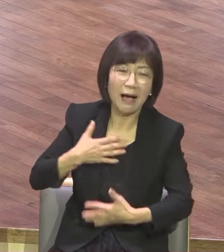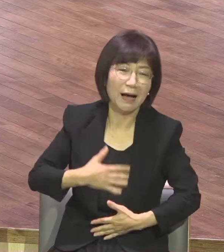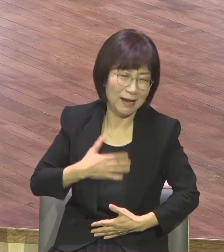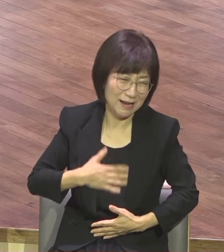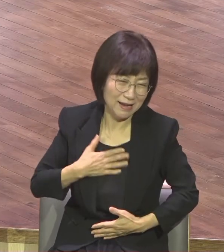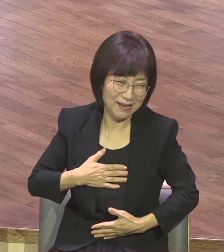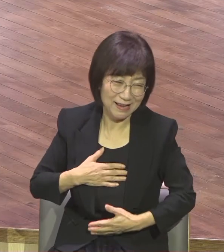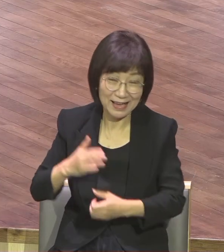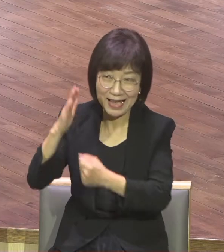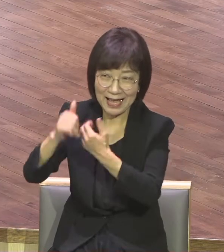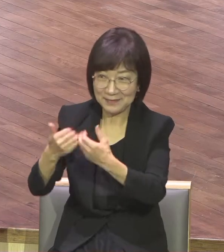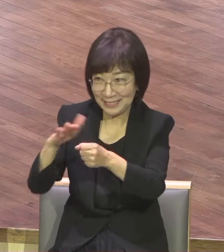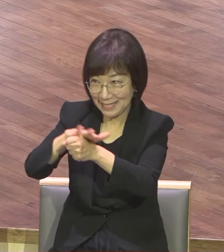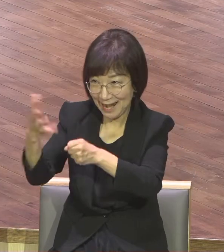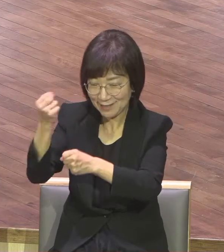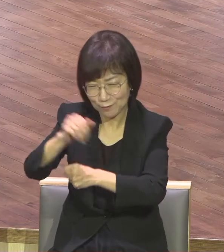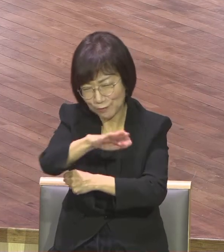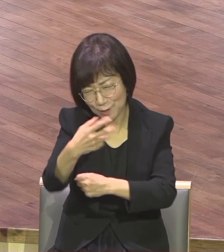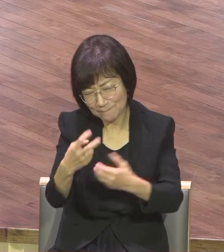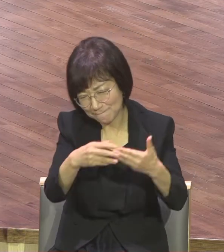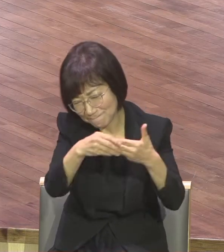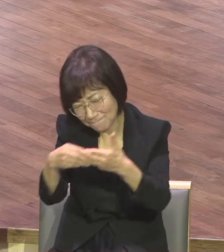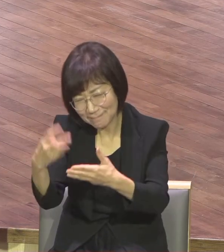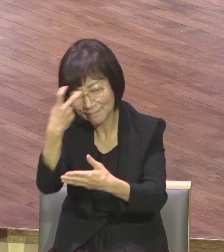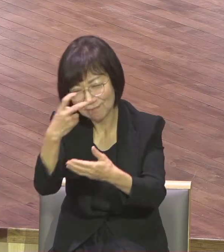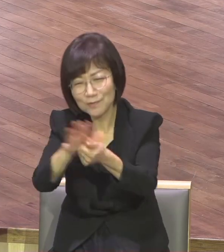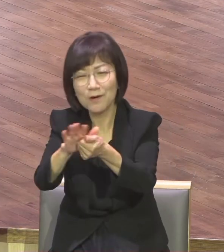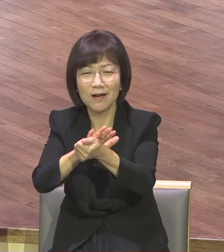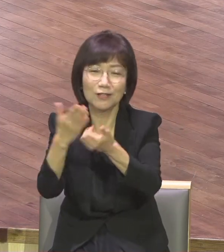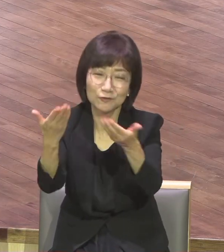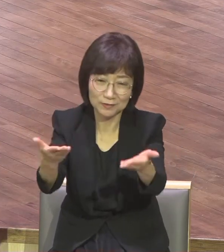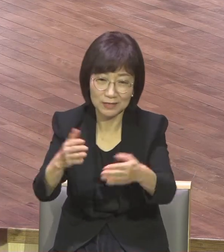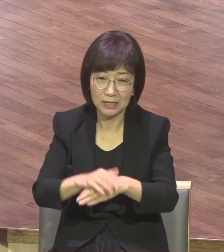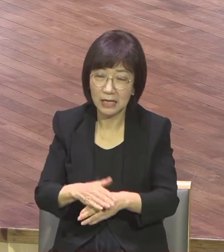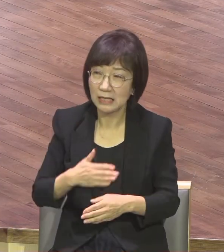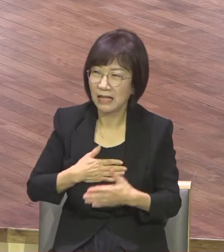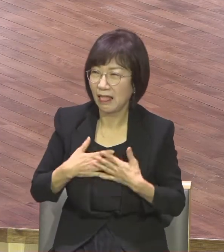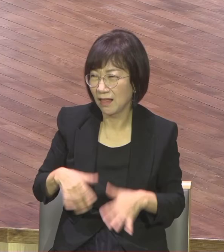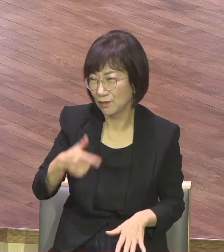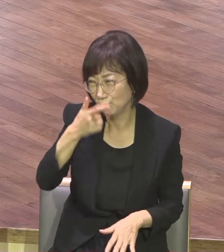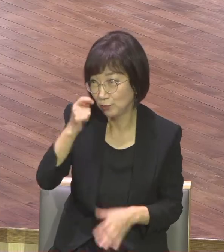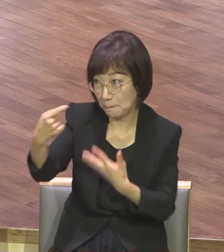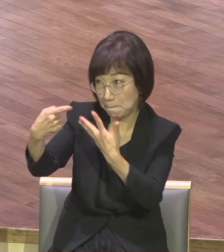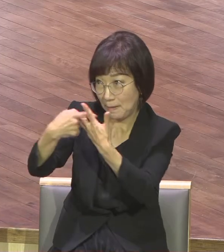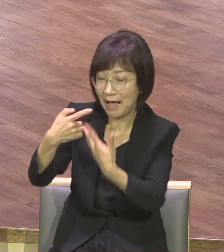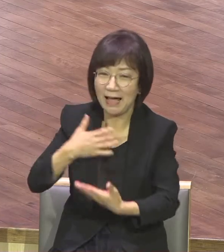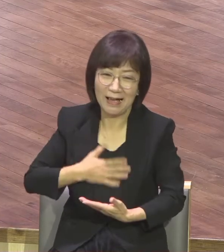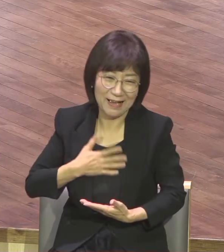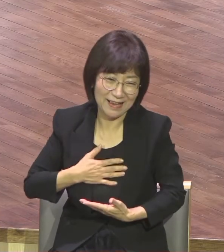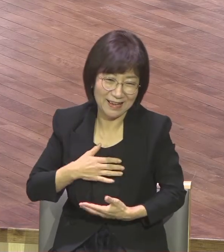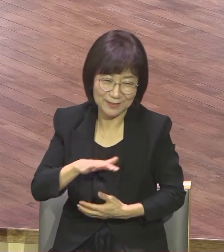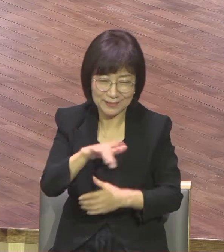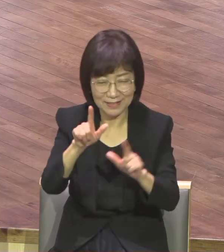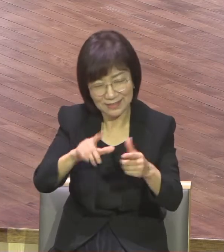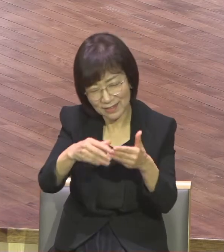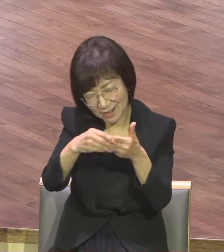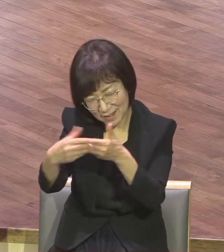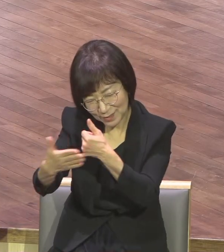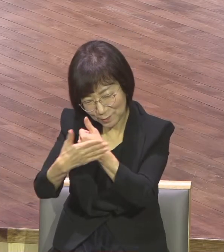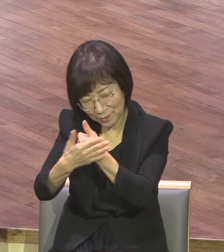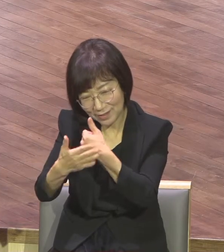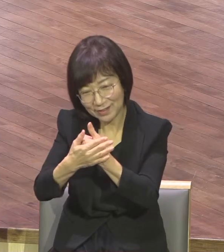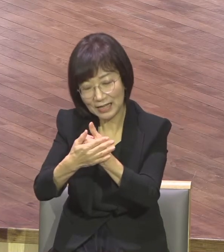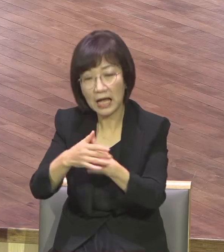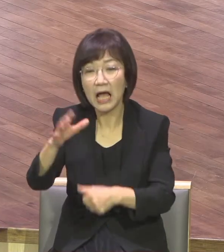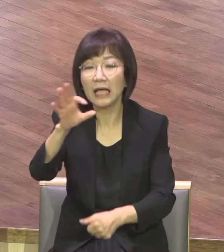사랑으로 책임져서 주신 것, 그게 인자하심이에요. 내 연약함 아시고 내 모든 삶을 책임져 주신 것이 뭐냐?